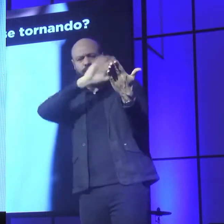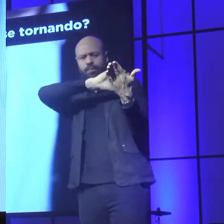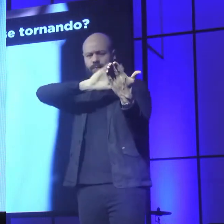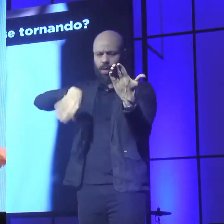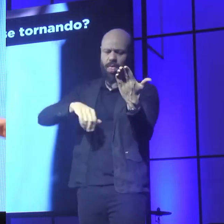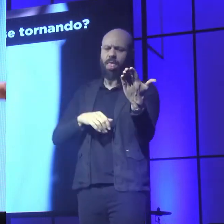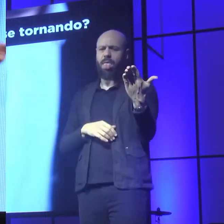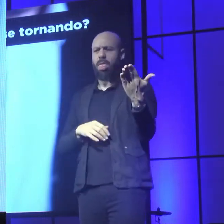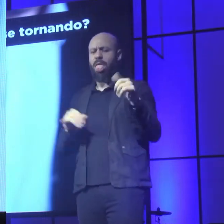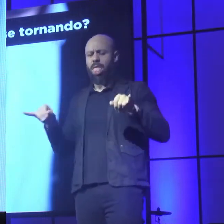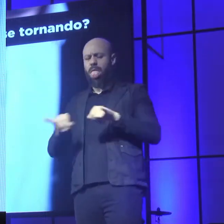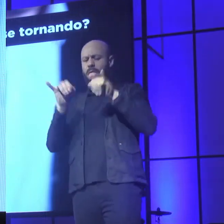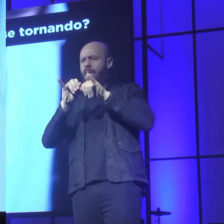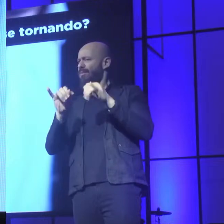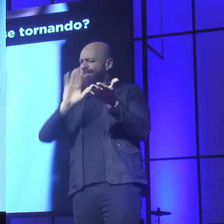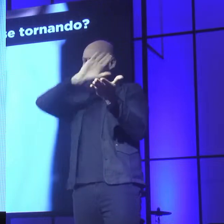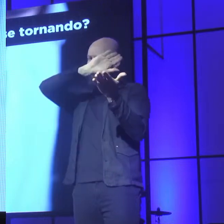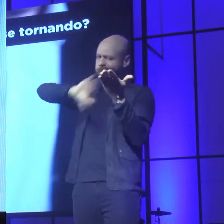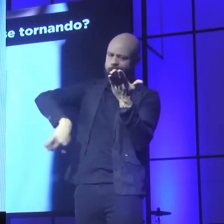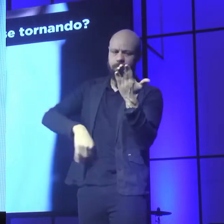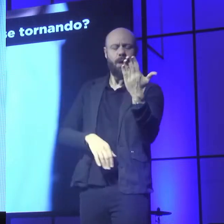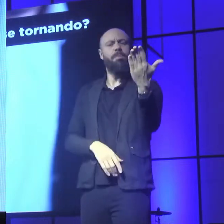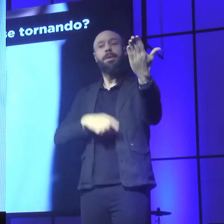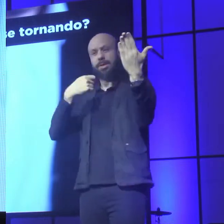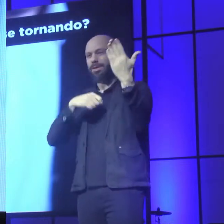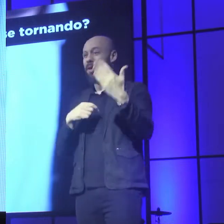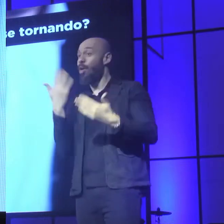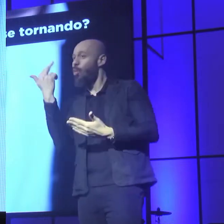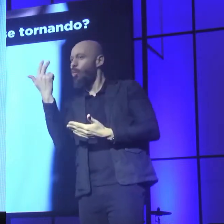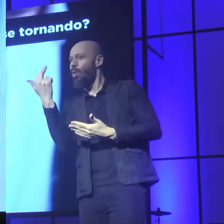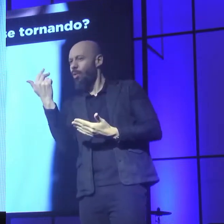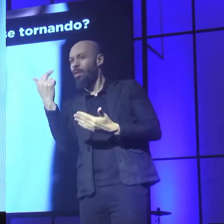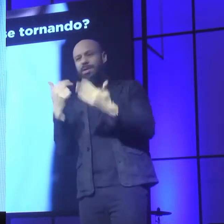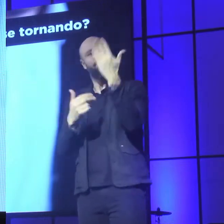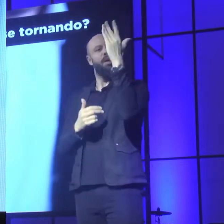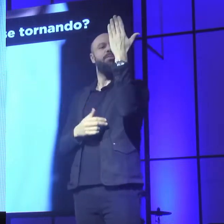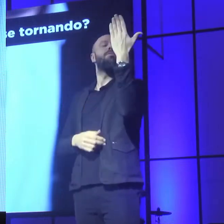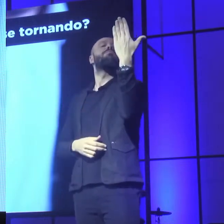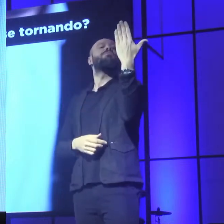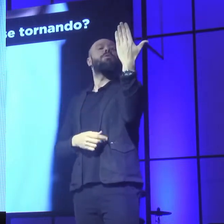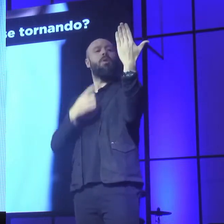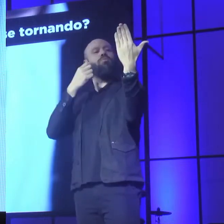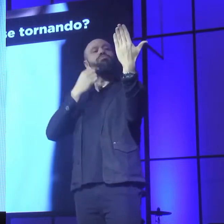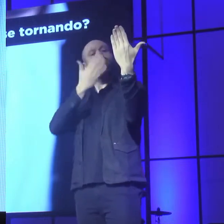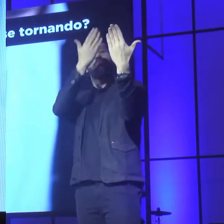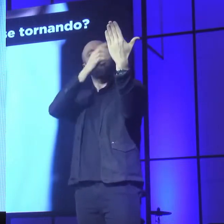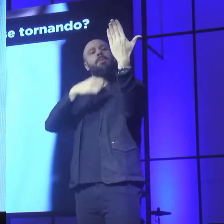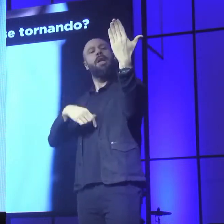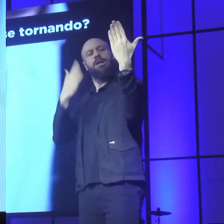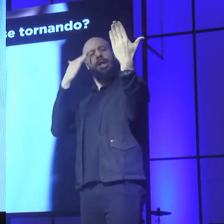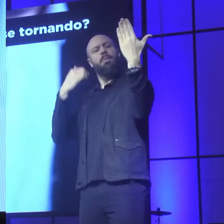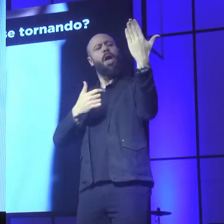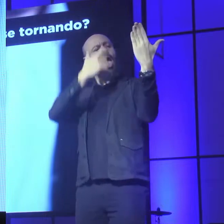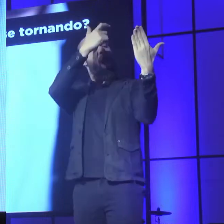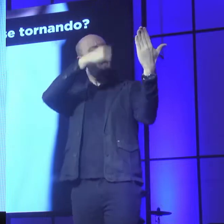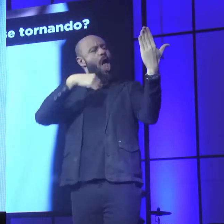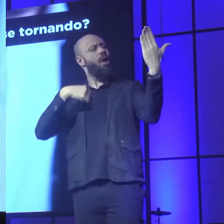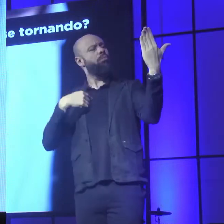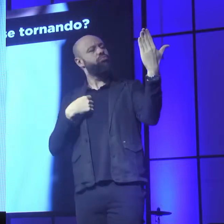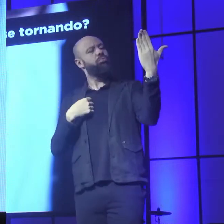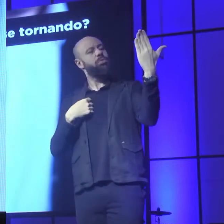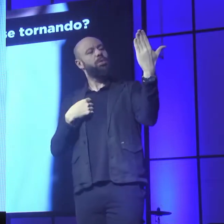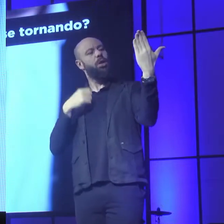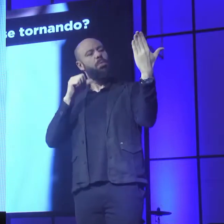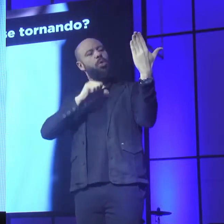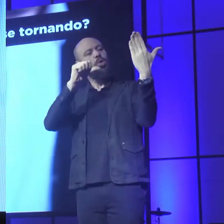enrolação. Você precisa se olhar no espelho com um olhar verdadeiro, sincero e saber quem você está se